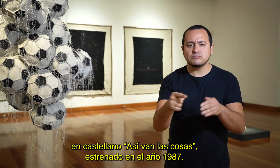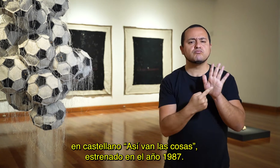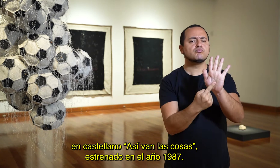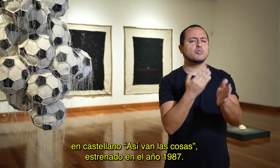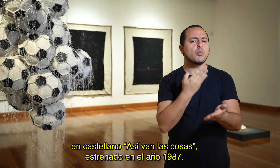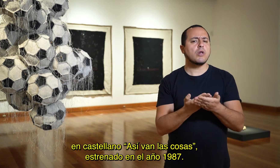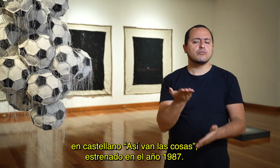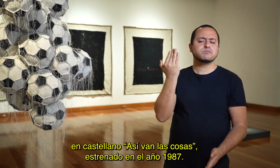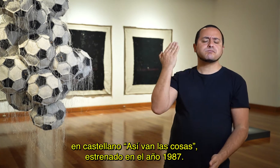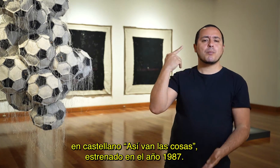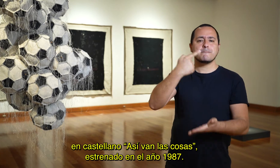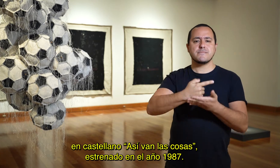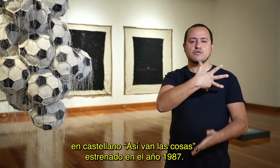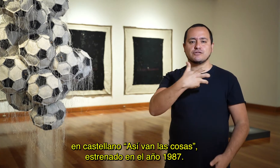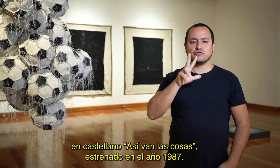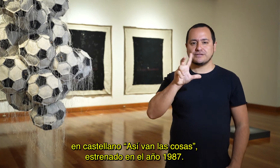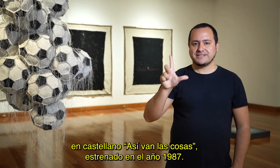estrenado en el año 1987.